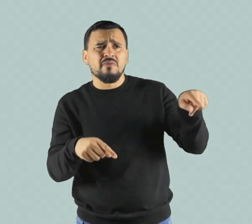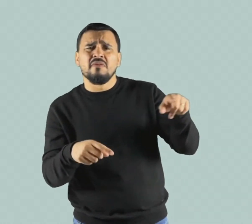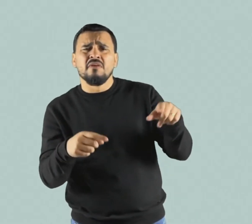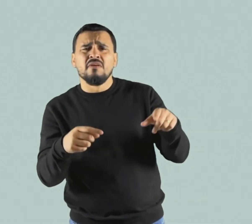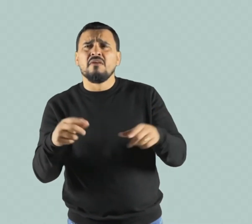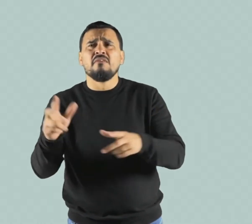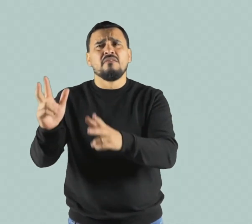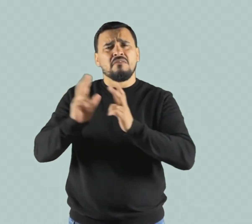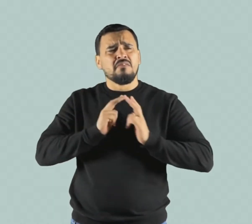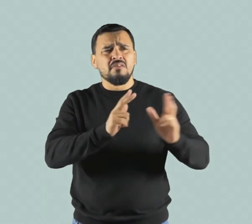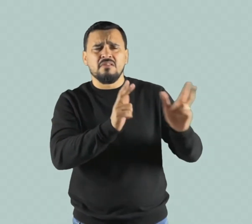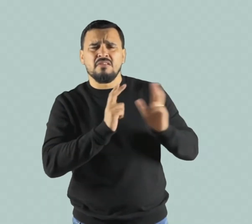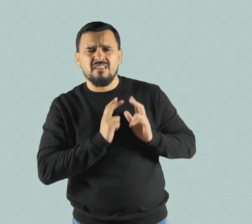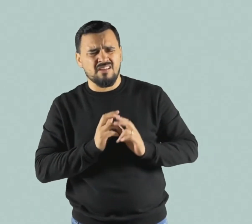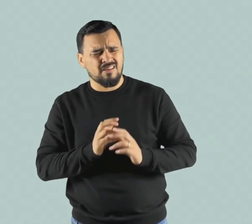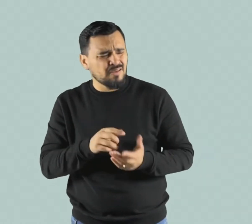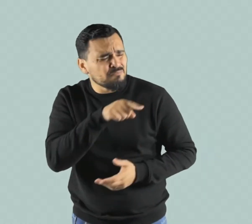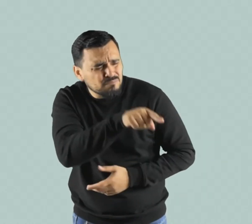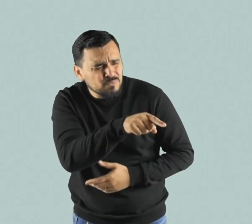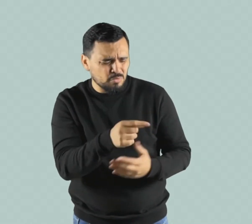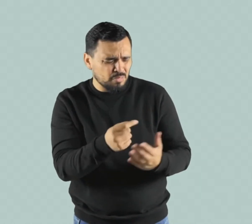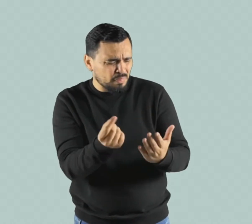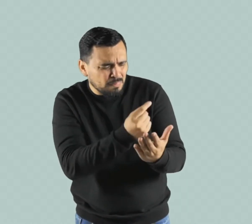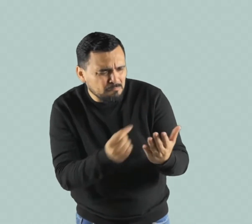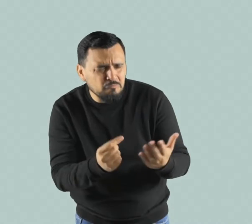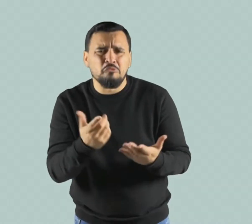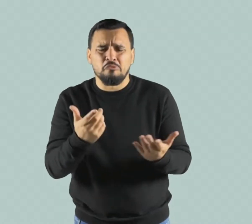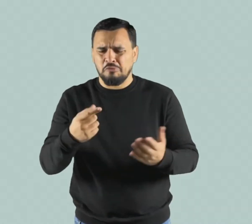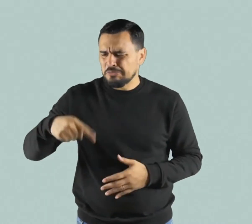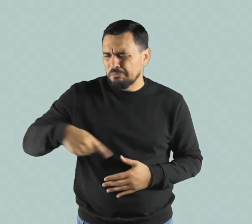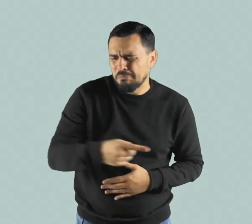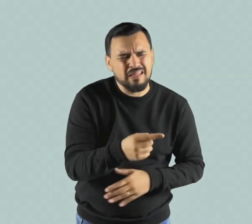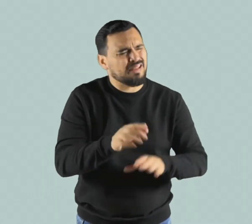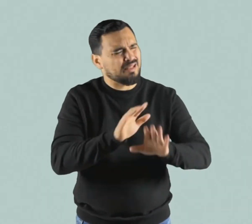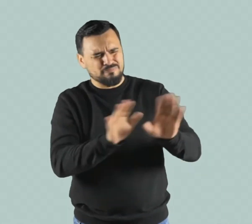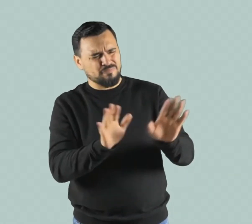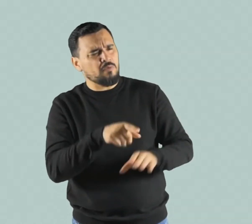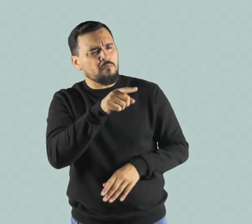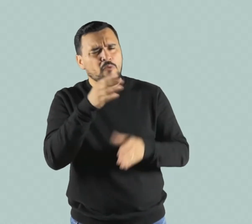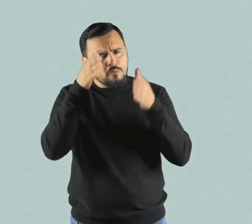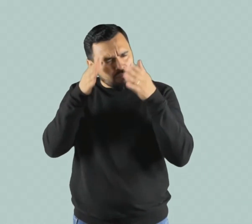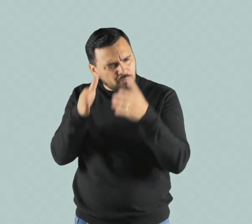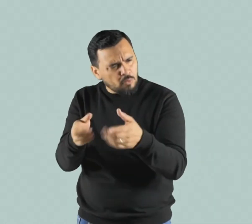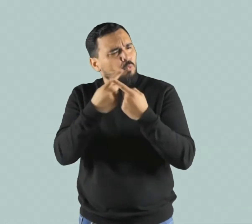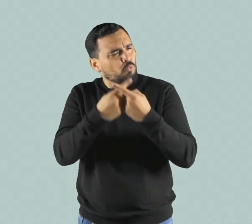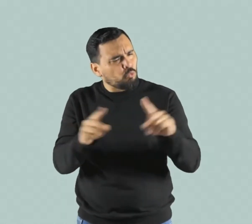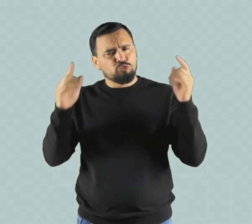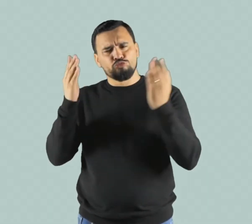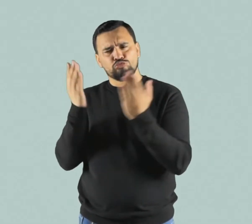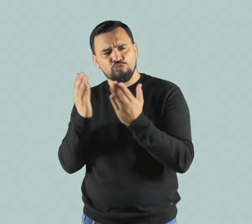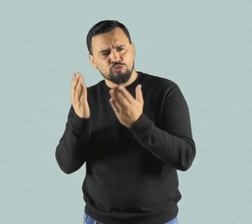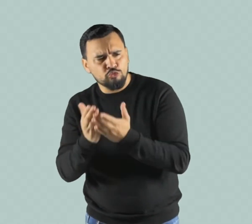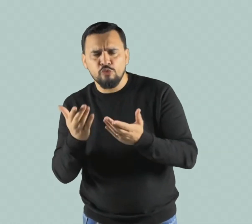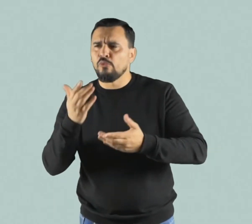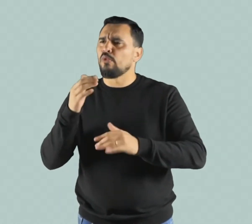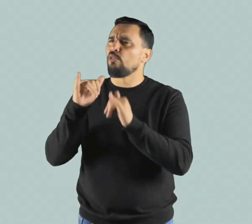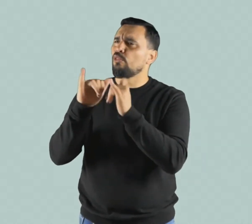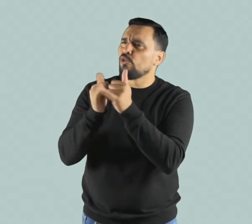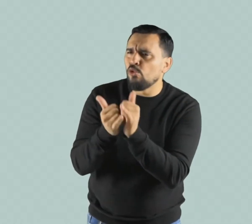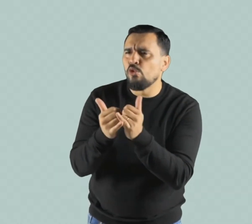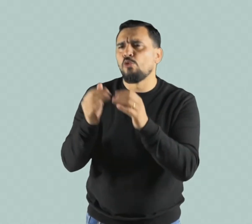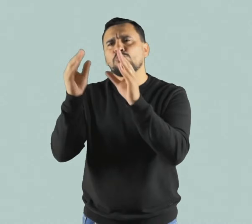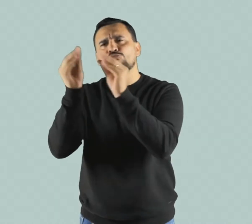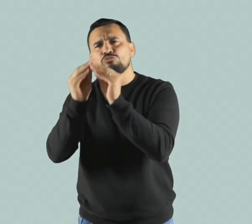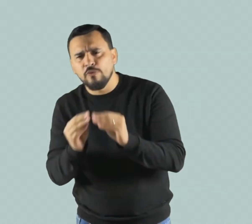Pero me aconsejaron que dejara a un lado los dibujos de serpientes y que me concentrara en la geografía, la historia y